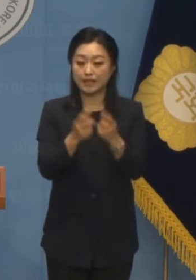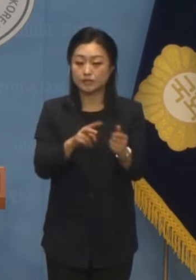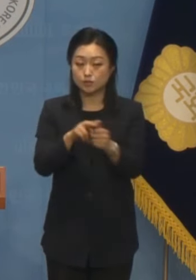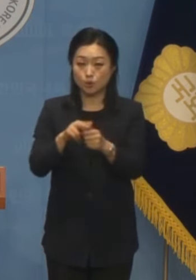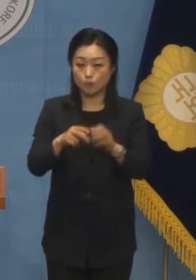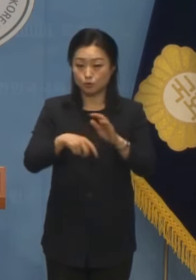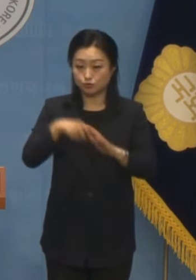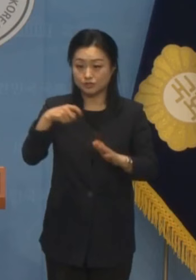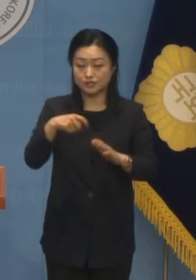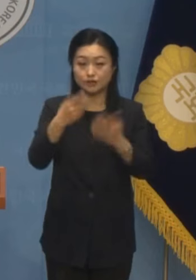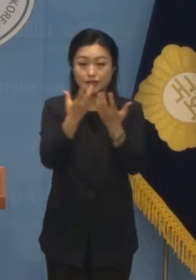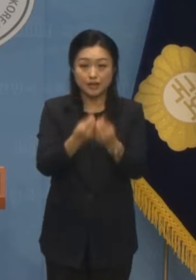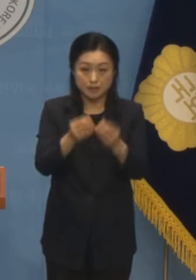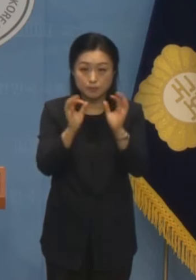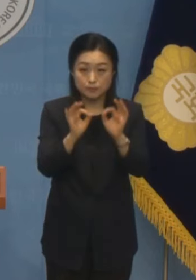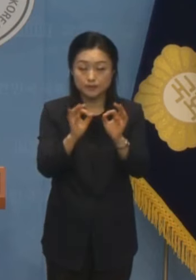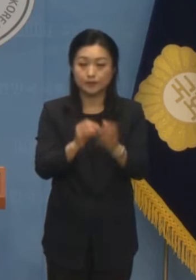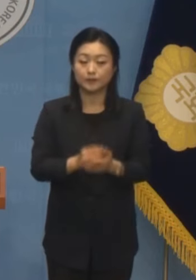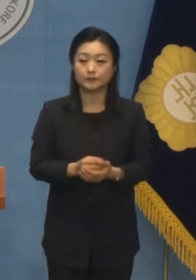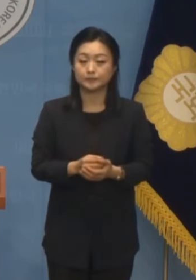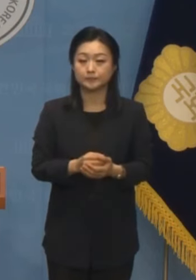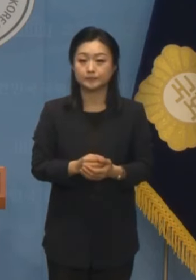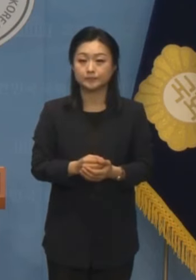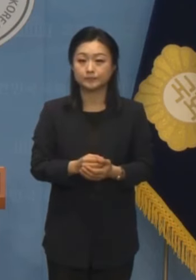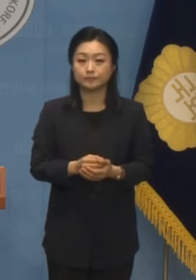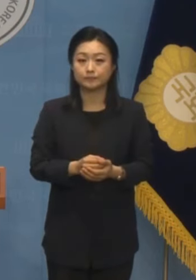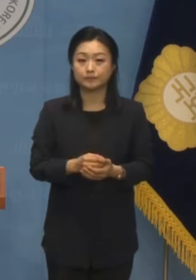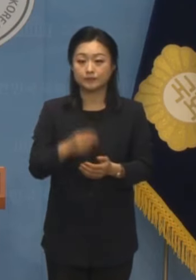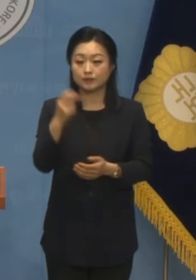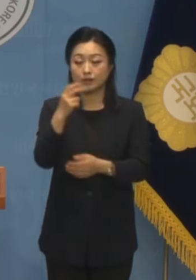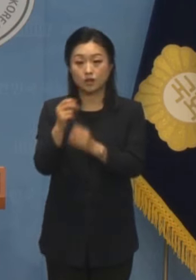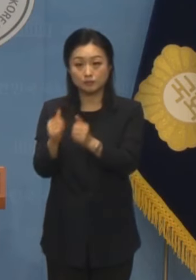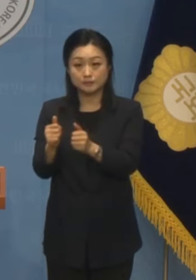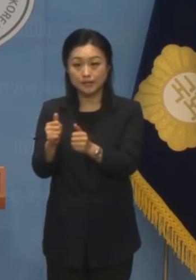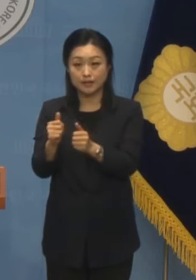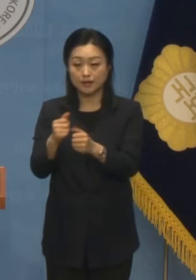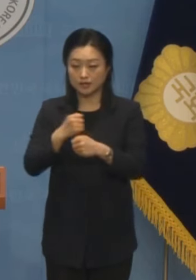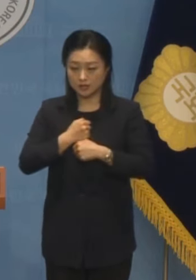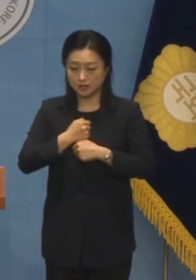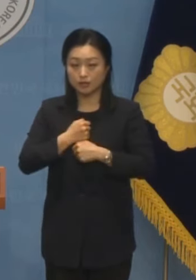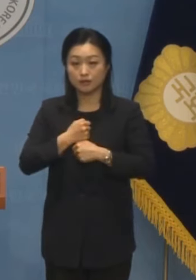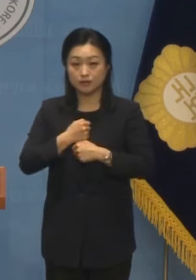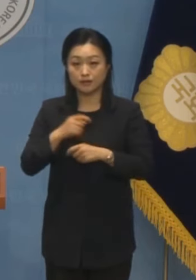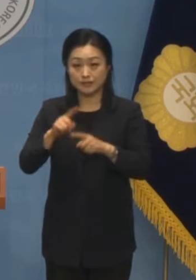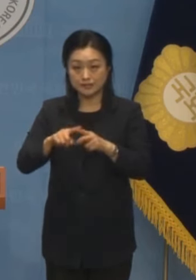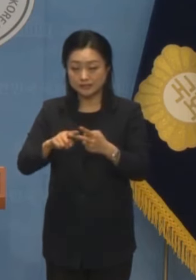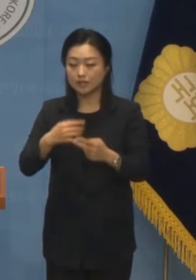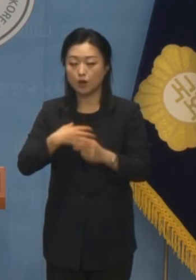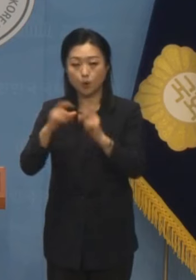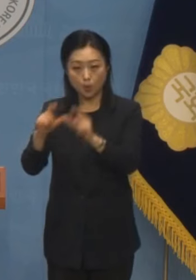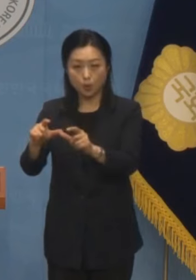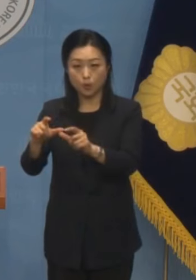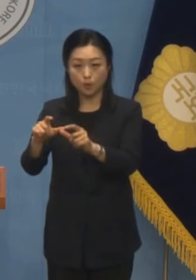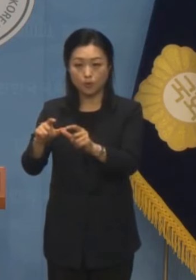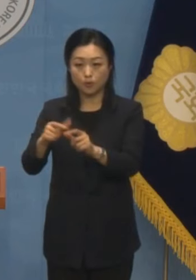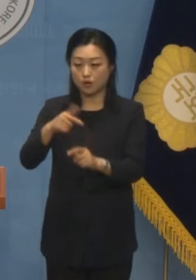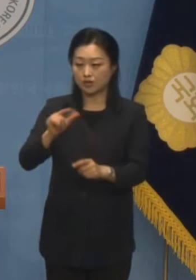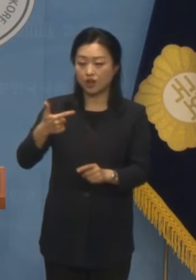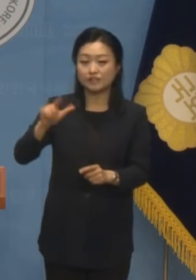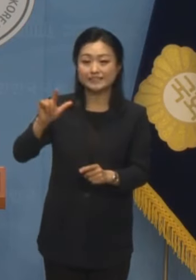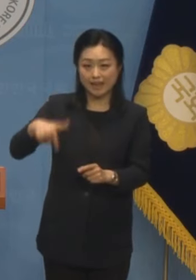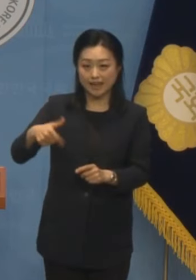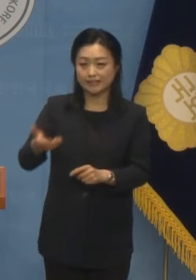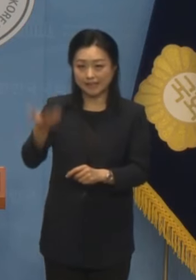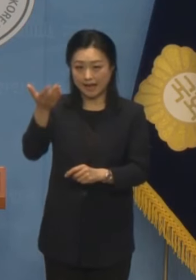무단 유출을 한번 보시면 마찬가지로 검찰은 주의 경고부터 시작합니다. 그리고 견책 이상으로만